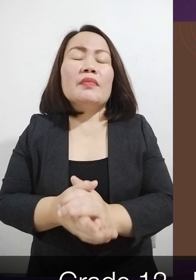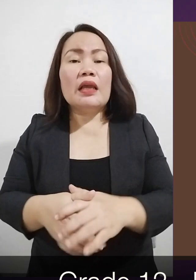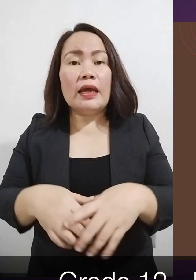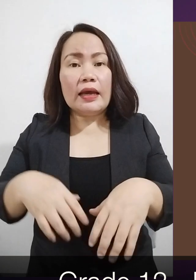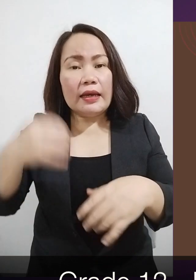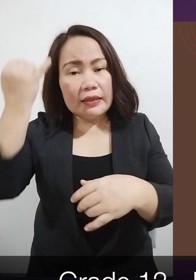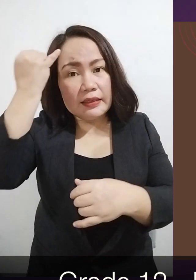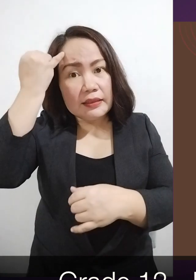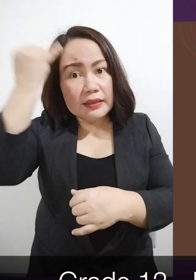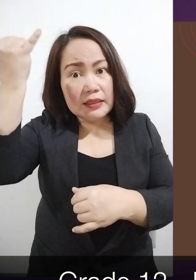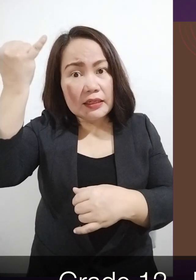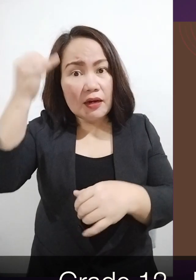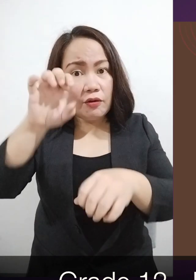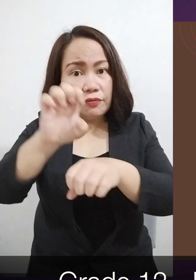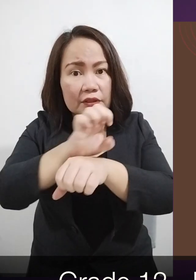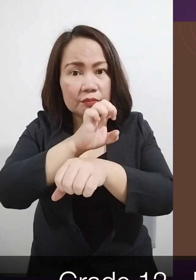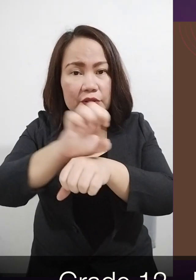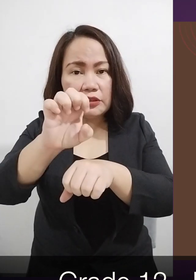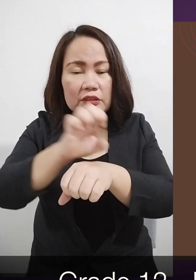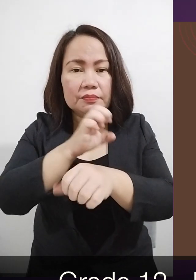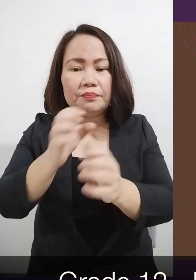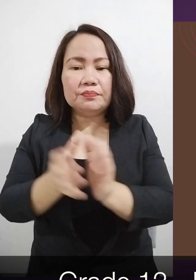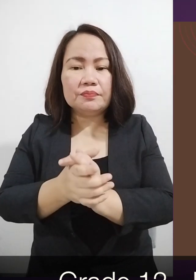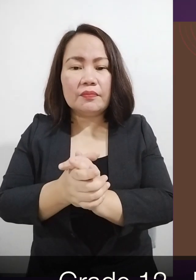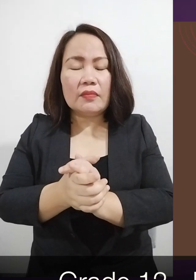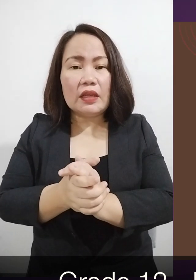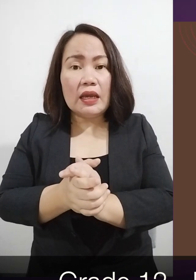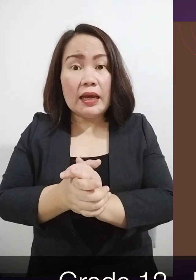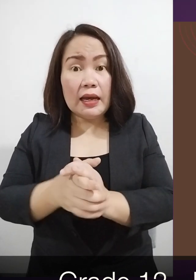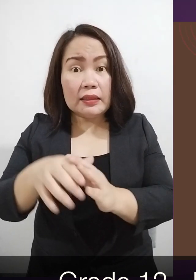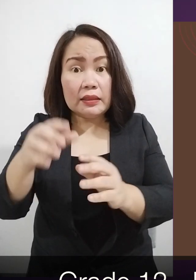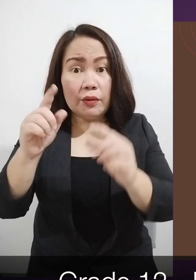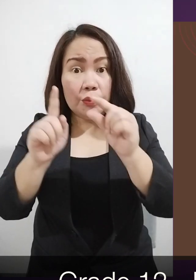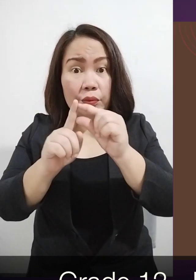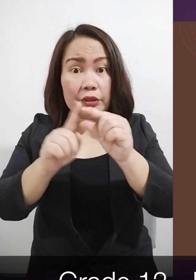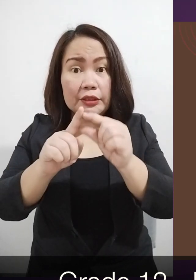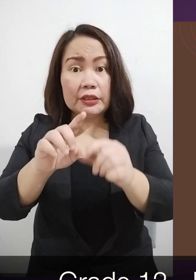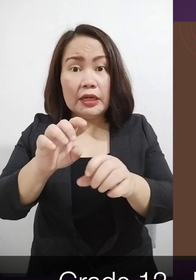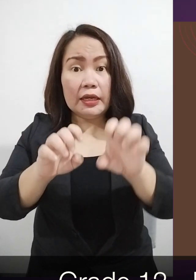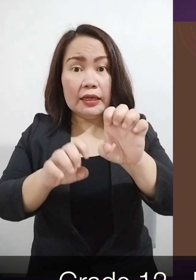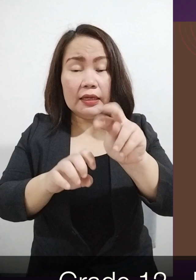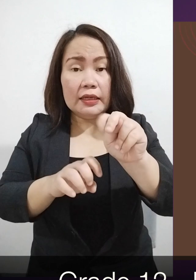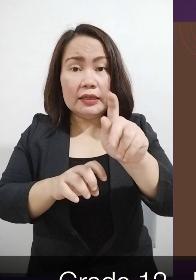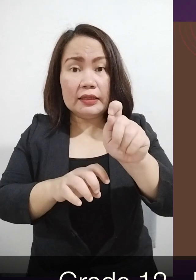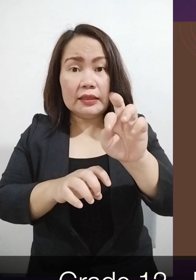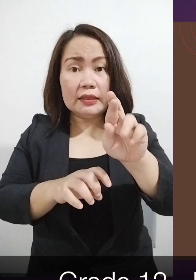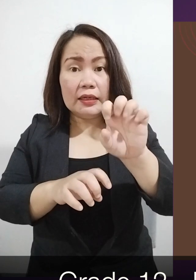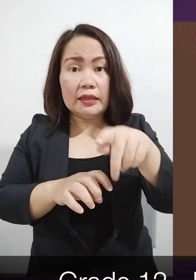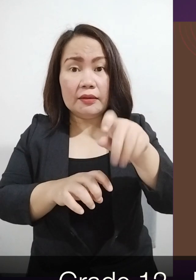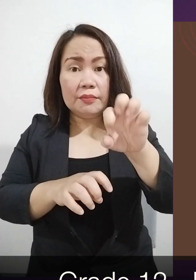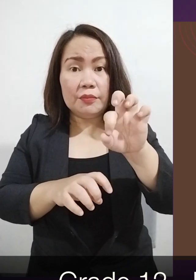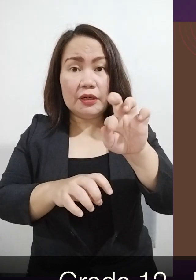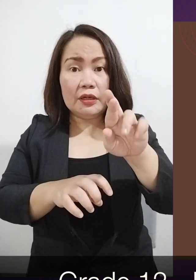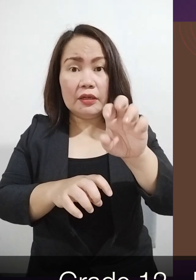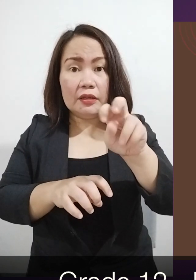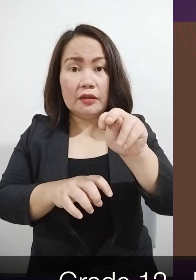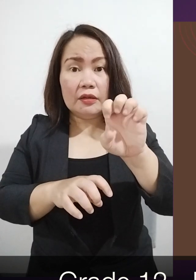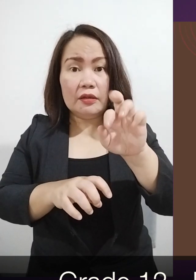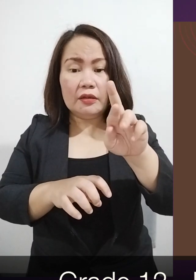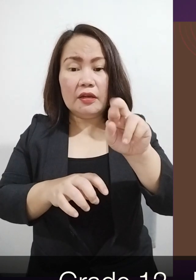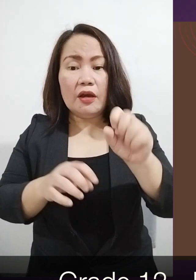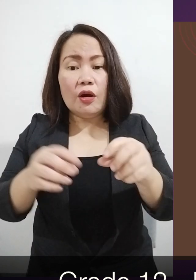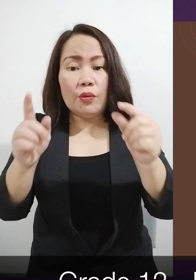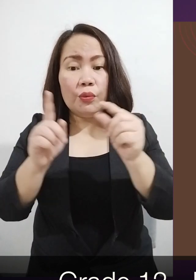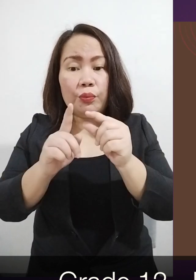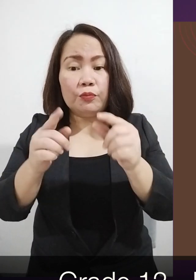Concept of entrepreneurship o konsepto ng pagnenegosyo. Ang salitang entrepreneur ay nagmula sa pandiwang Pranses na entreprendre,